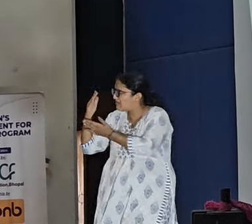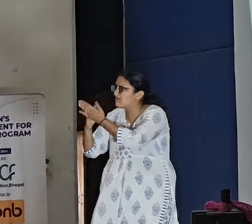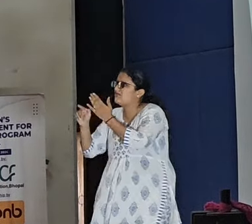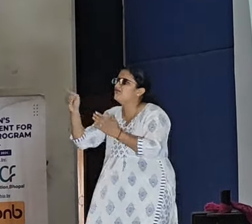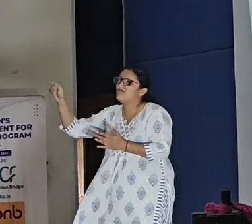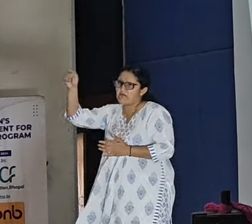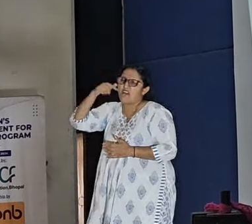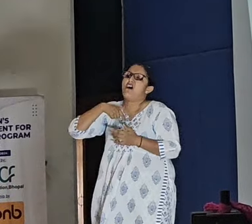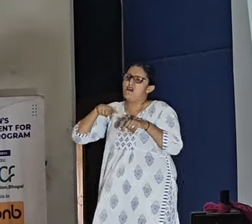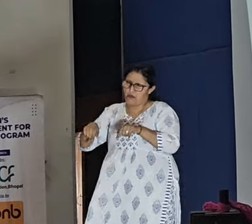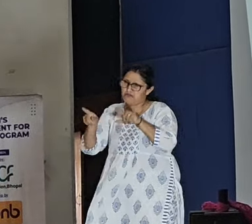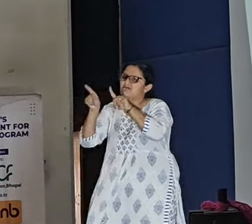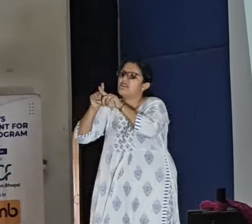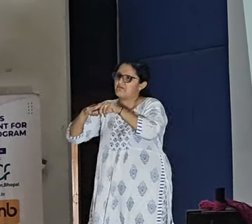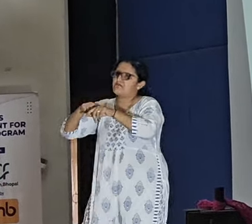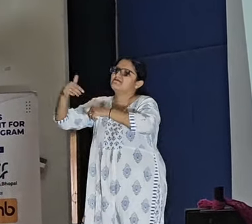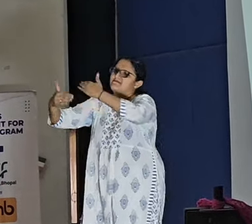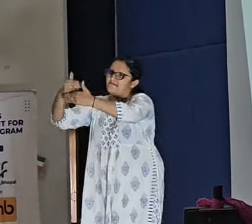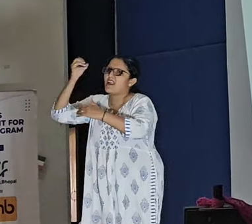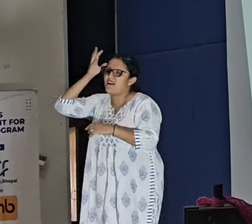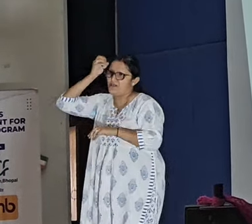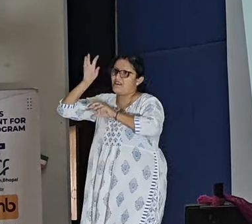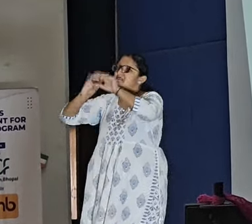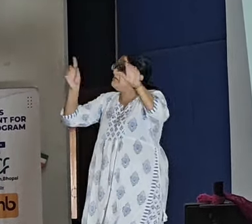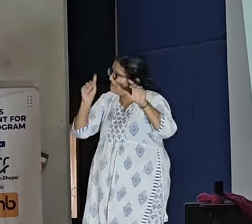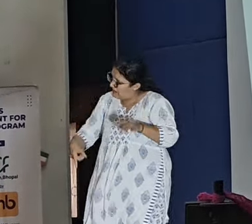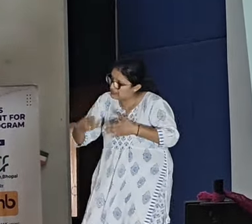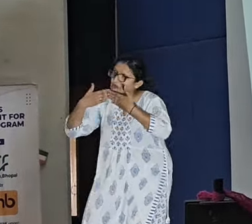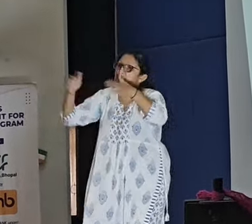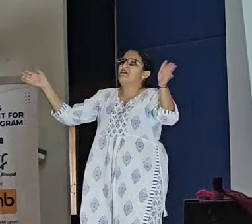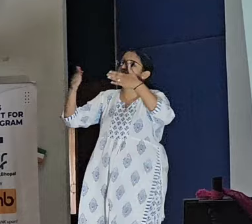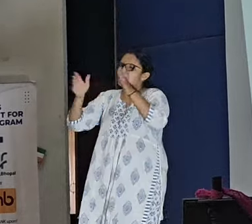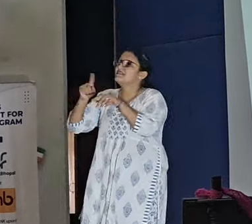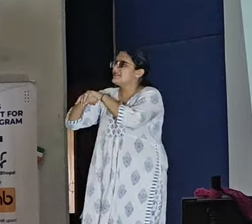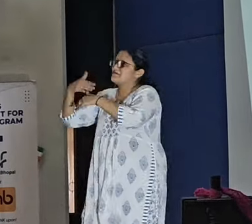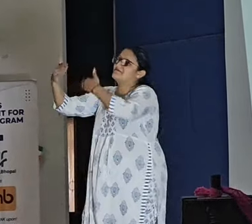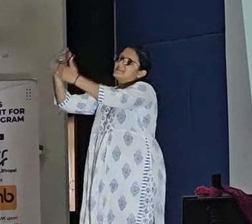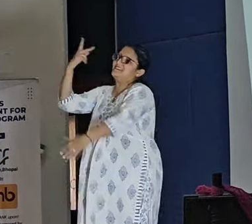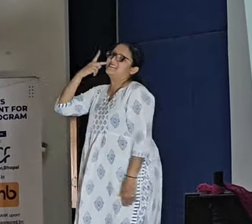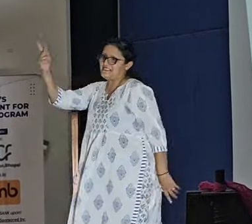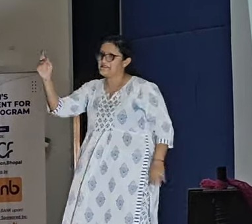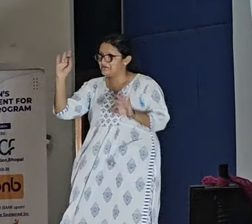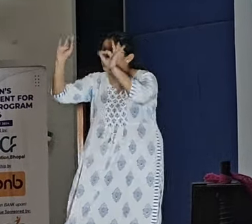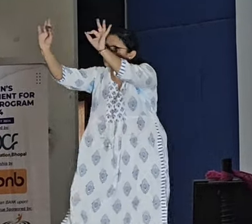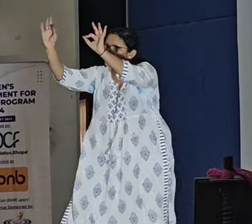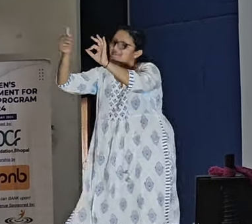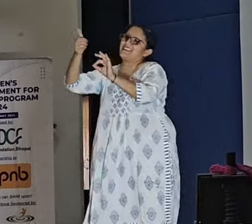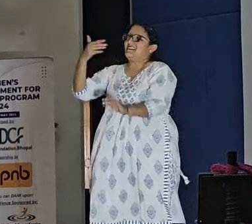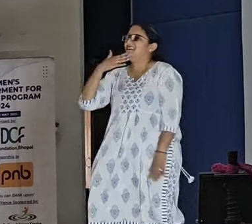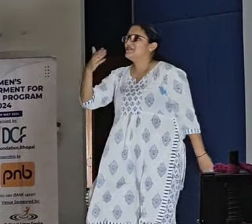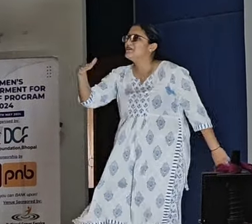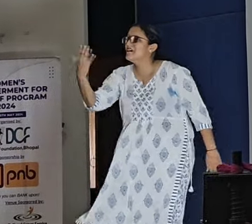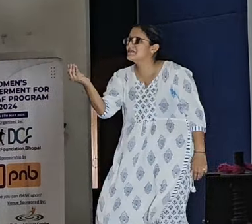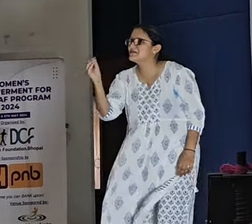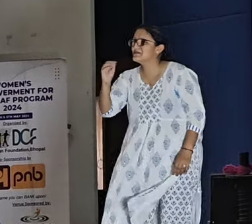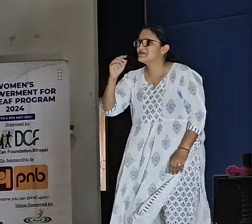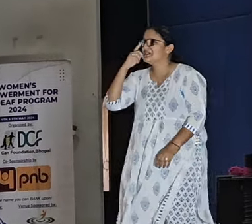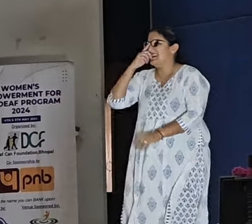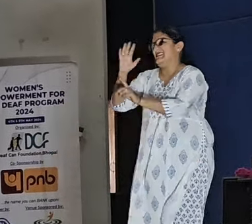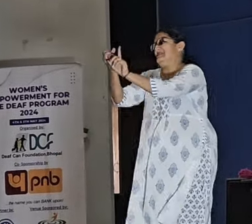को बताने में भी शर्माते हैं, मतलब बहुत सारे लोग भी होते हैं, बट ठीक है कोई बात नहीं, धीरे धीरे टाइम आने पे सब लोग कॉन्फिडेंट हो जाएंगे इस